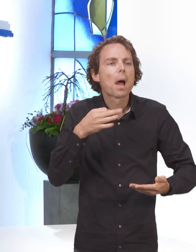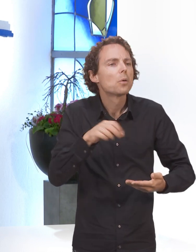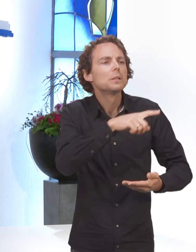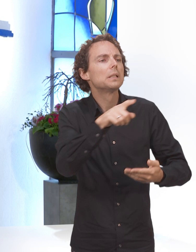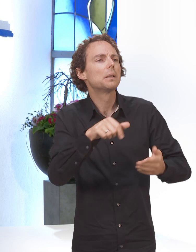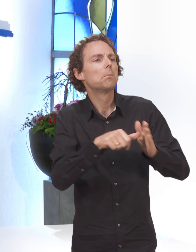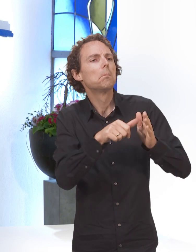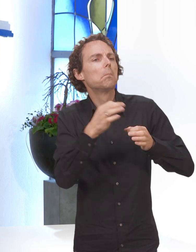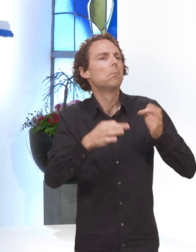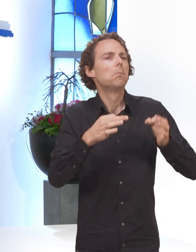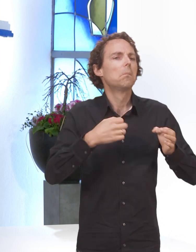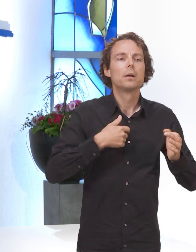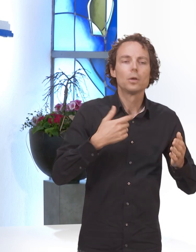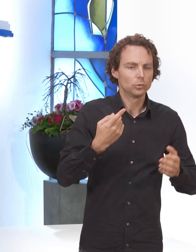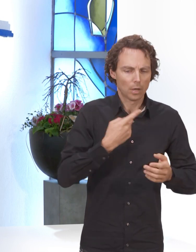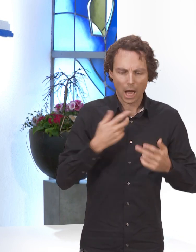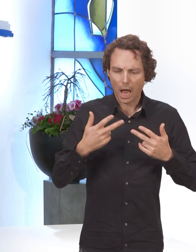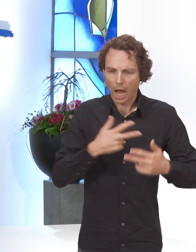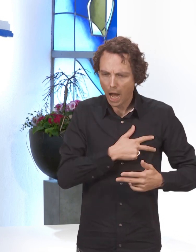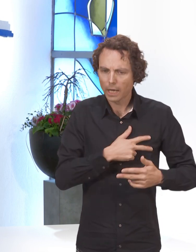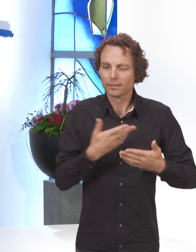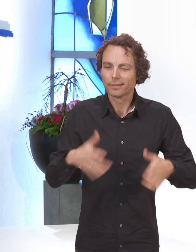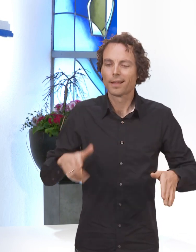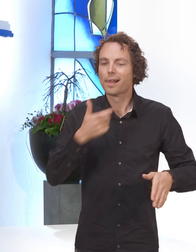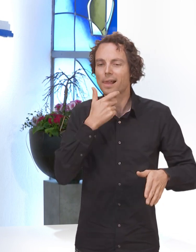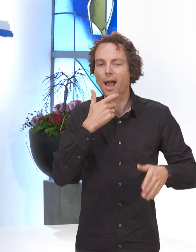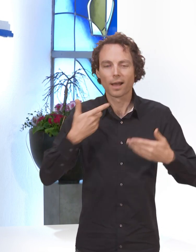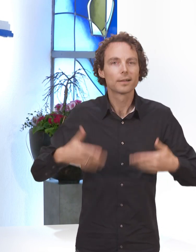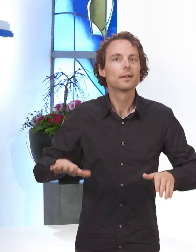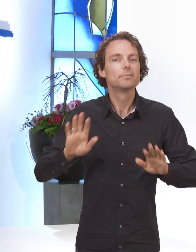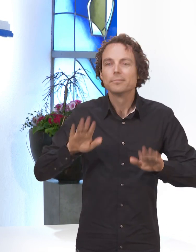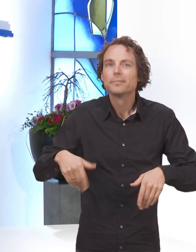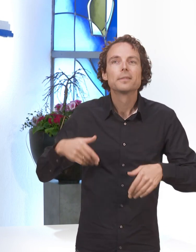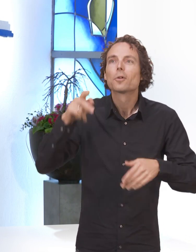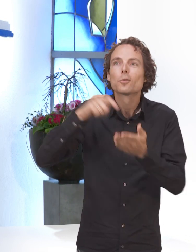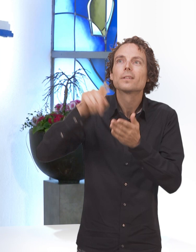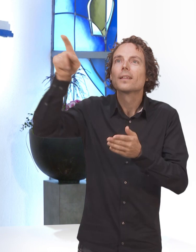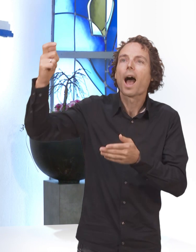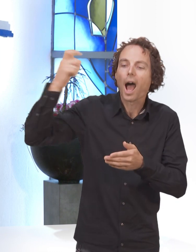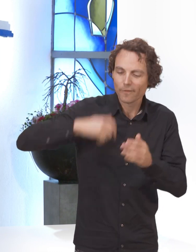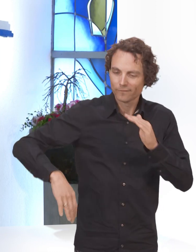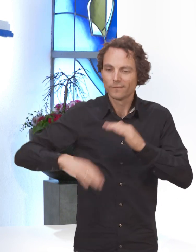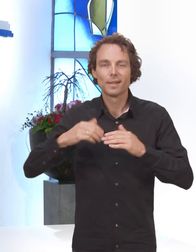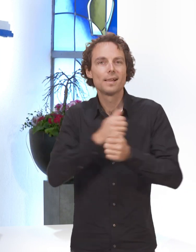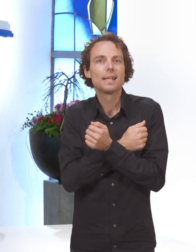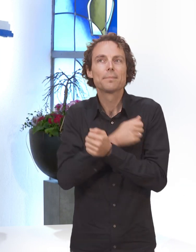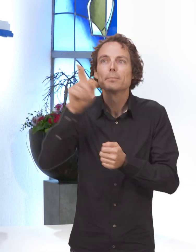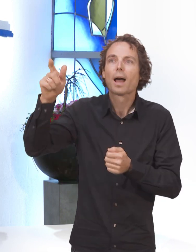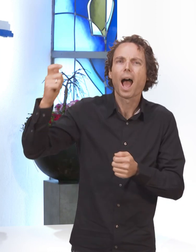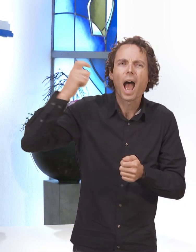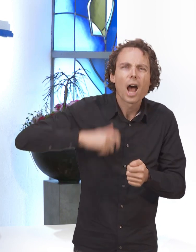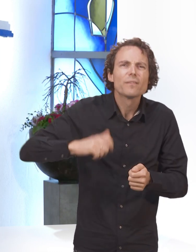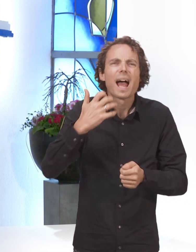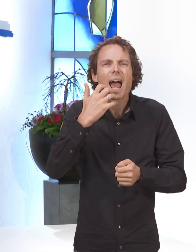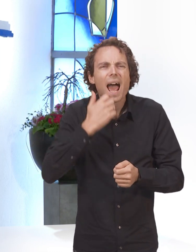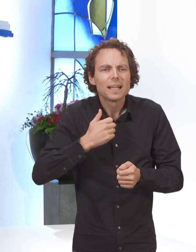spielen, kann echt sein, kann über mich selbst lachen, weil ich ja brutto geliebt werde. Er hat mich so ernst genommen, dass er sogar sein